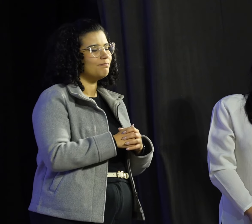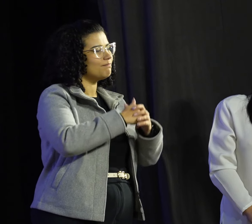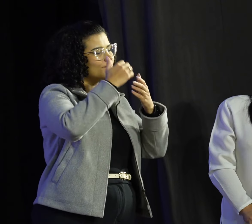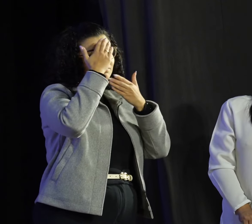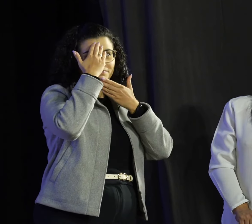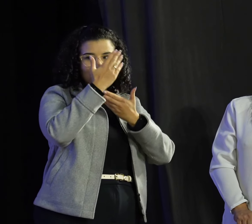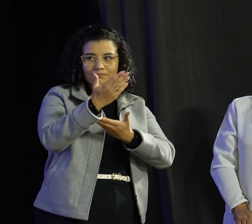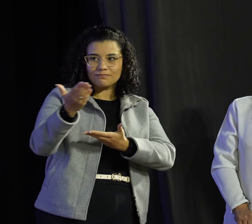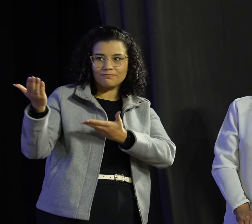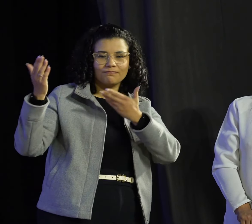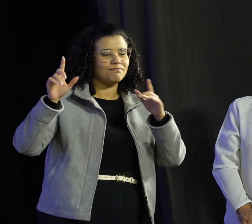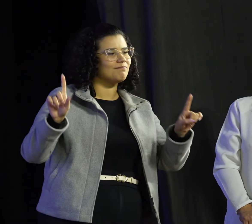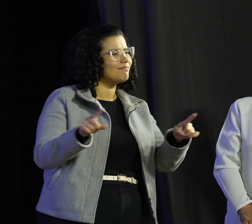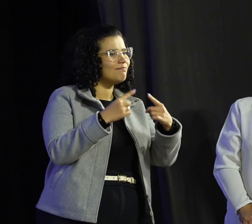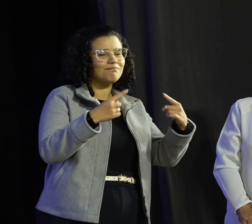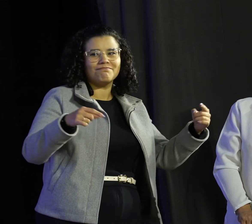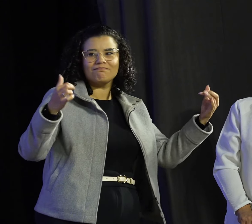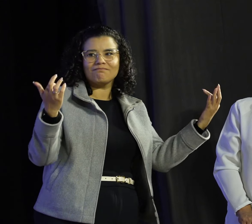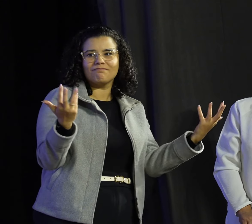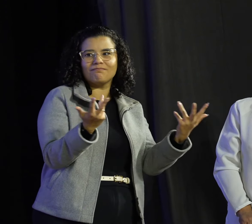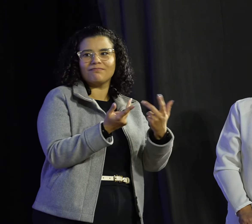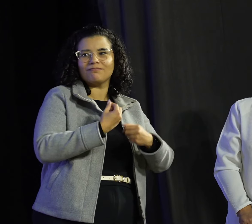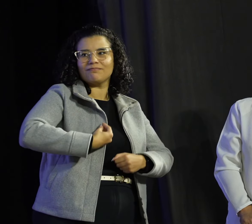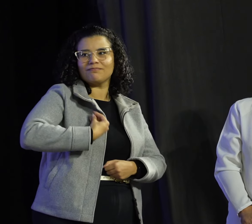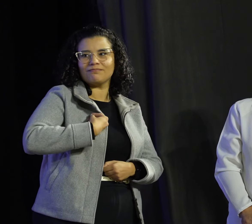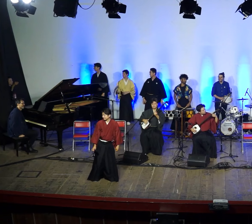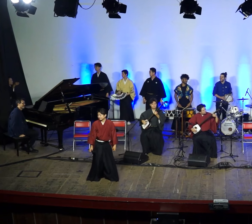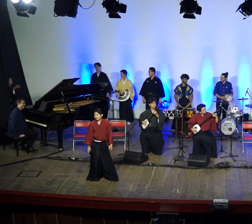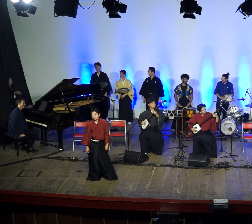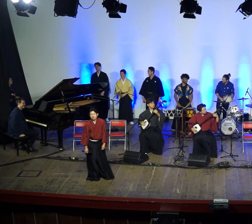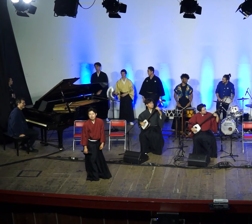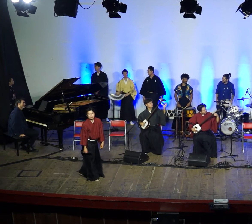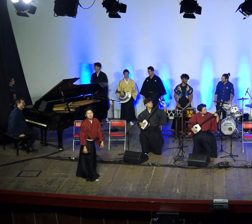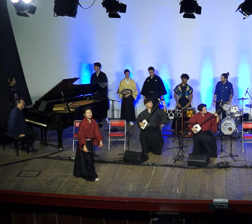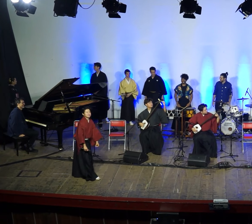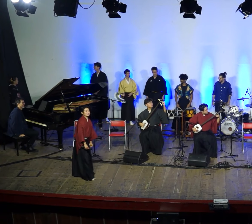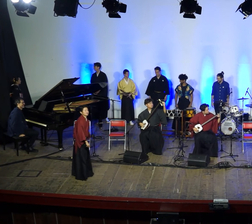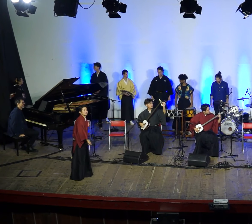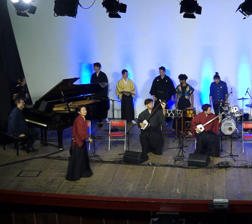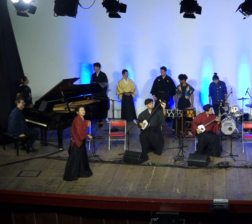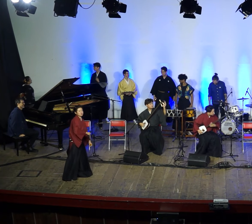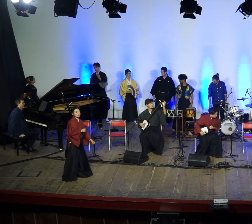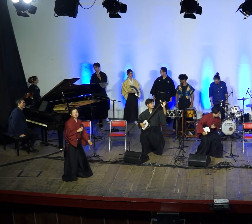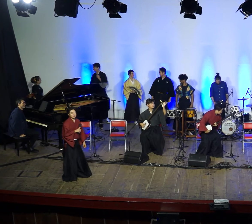Muito obrigado a esses músicos maravilhosos aqui do Brasil!